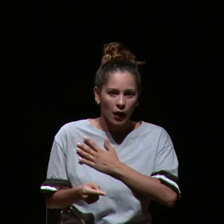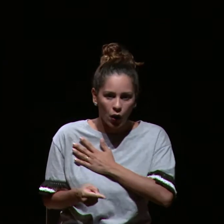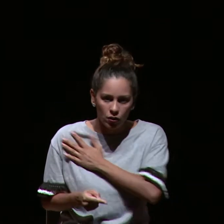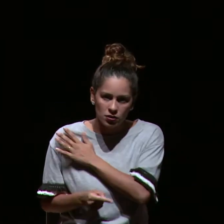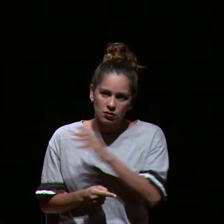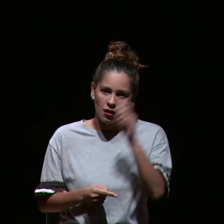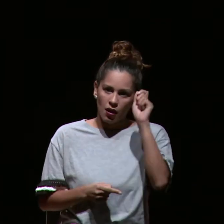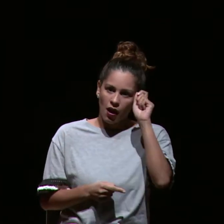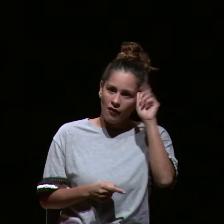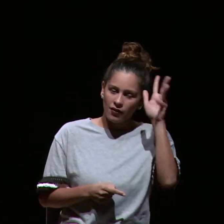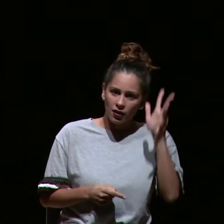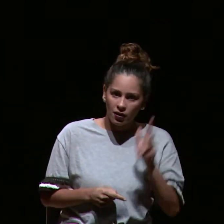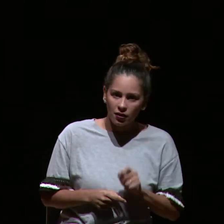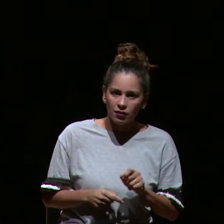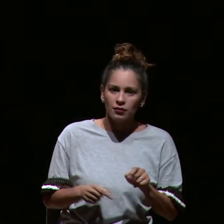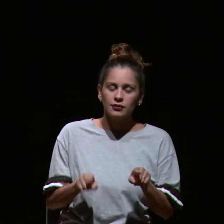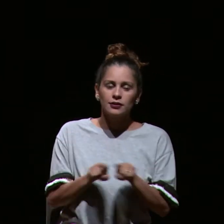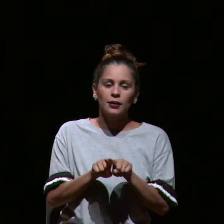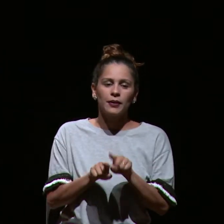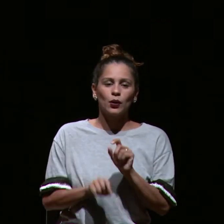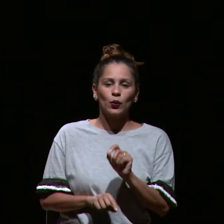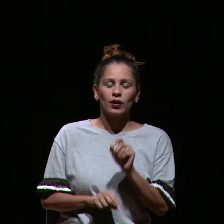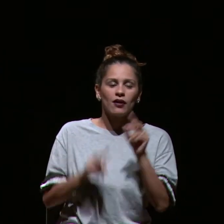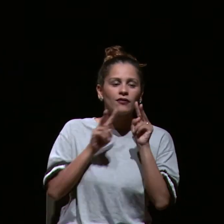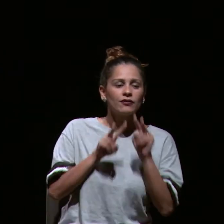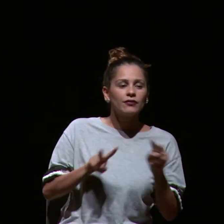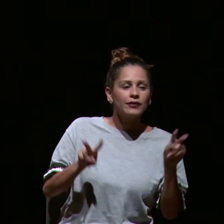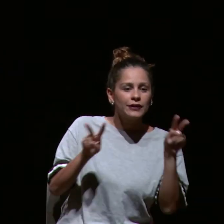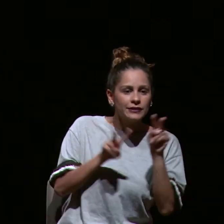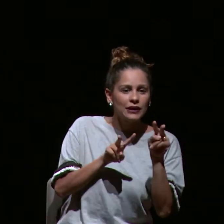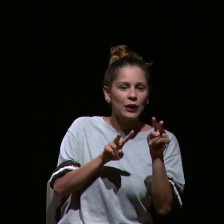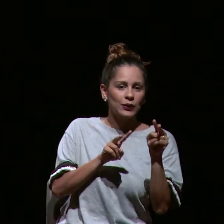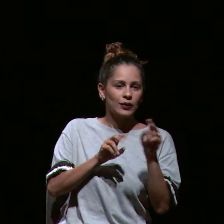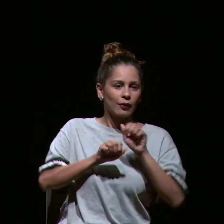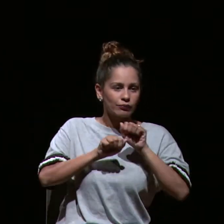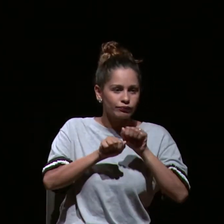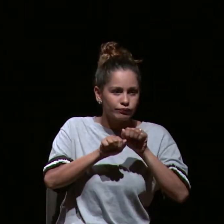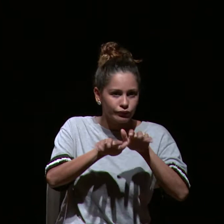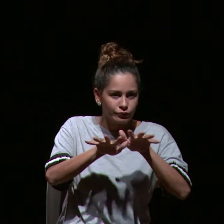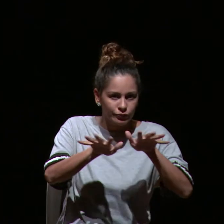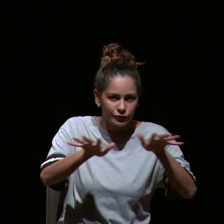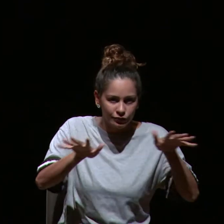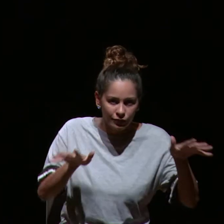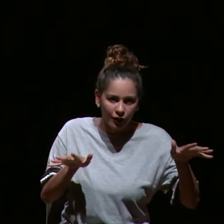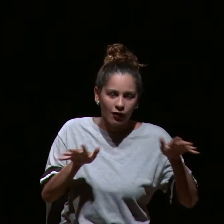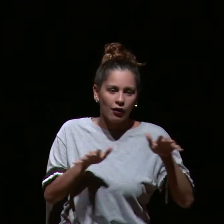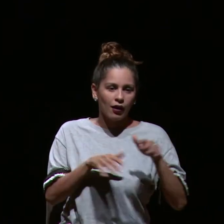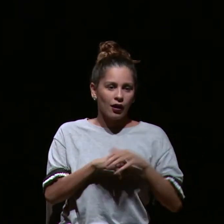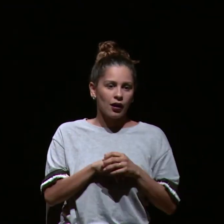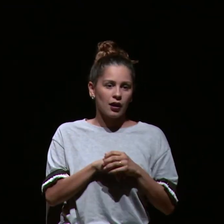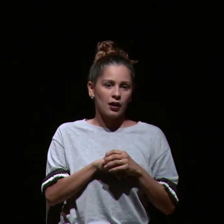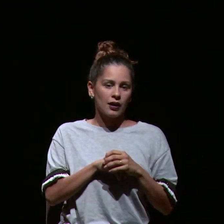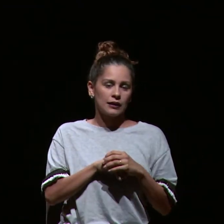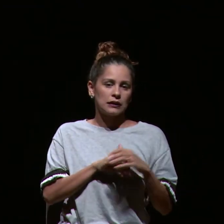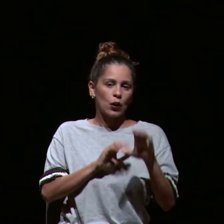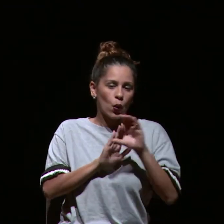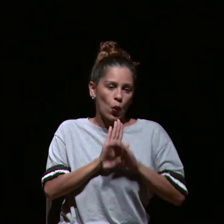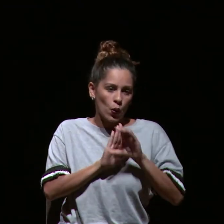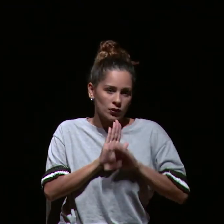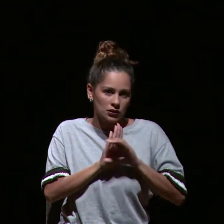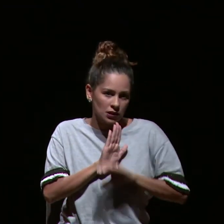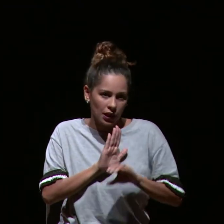visões redutoras responsáveis por compartimentar esta diversidade de elementos culturais, simbólicos e conceituais dentro de